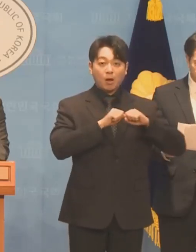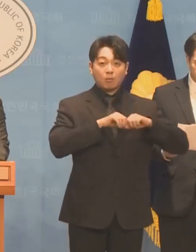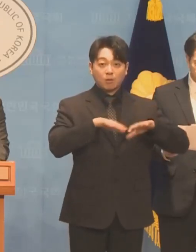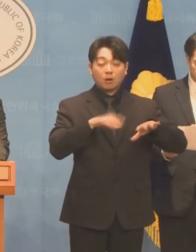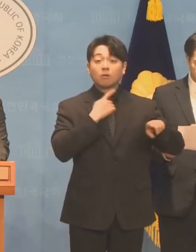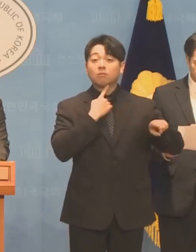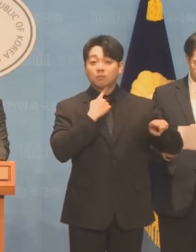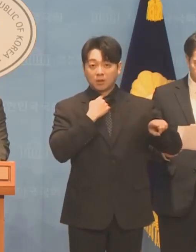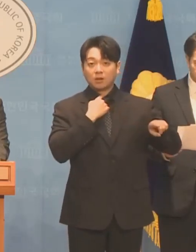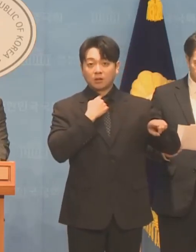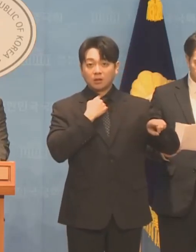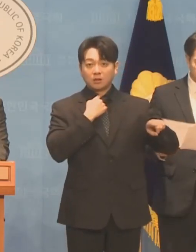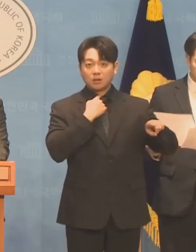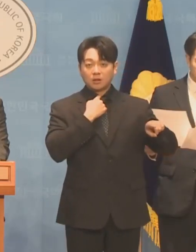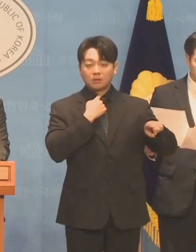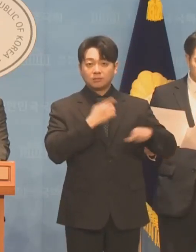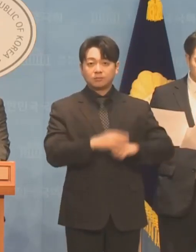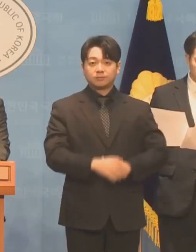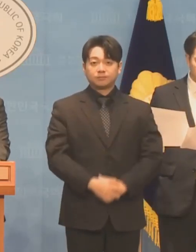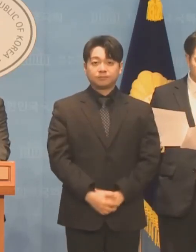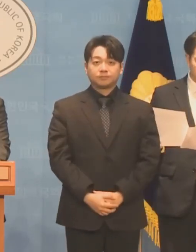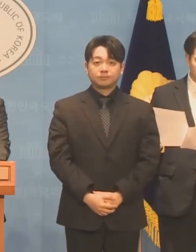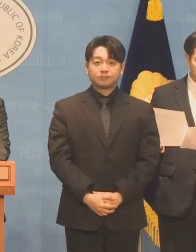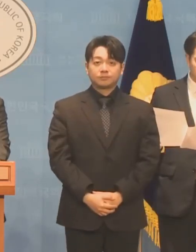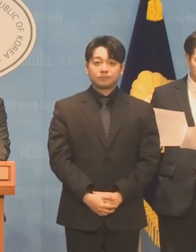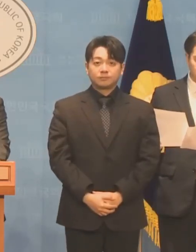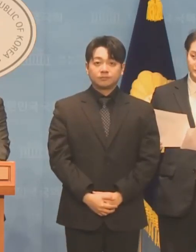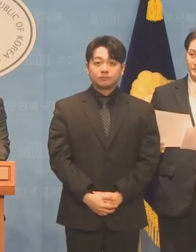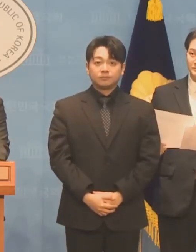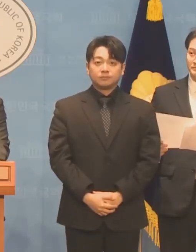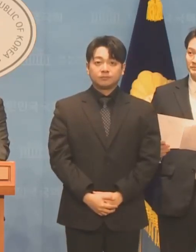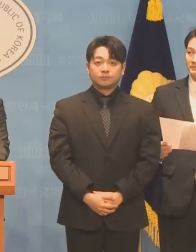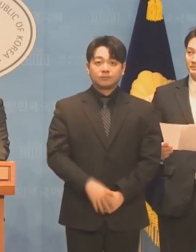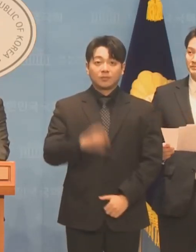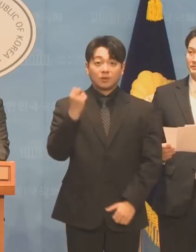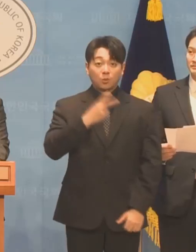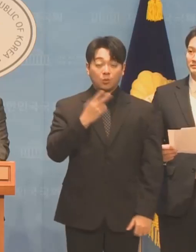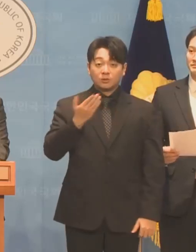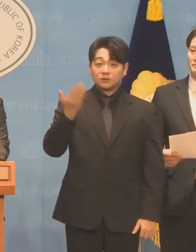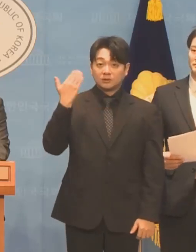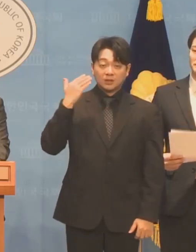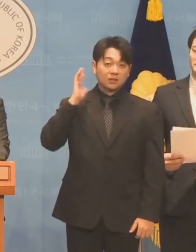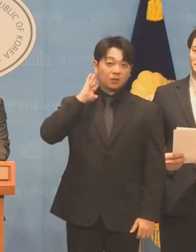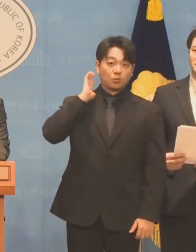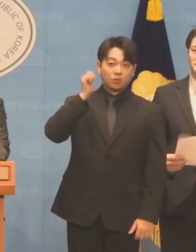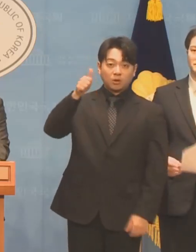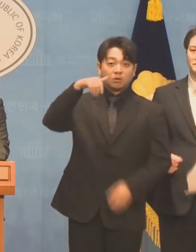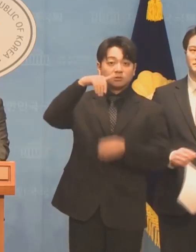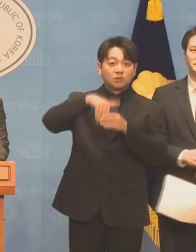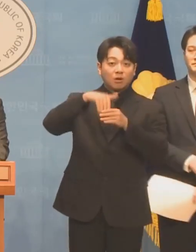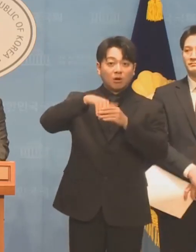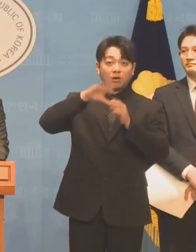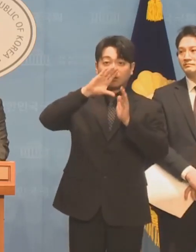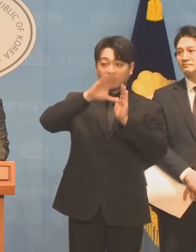전력이 있는 집단입니다. 또한 지난 대선에서 네트워크 어게인이라는